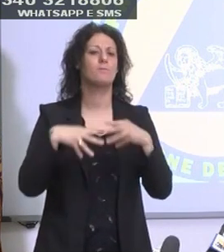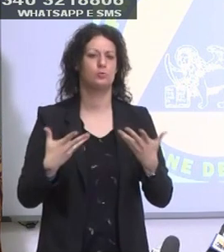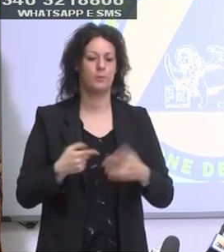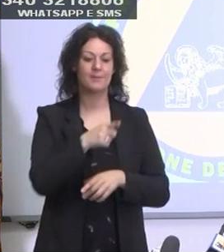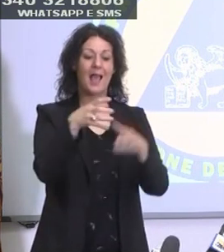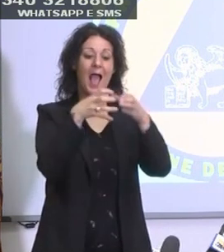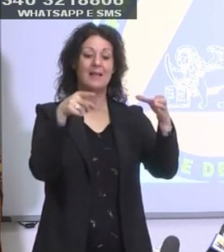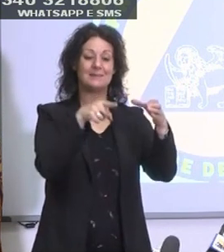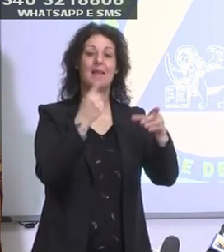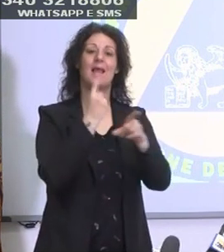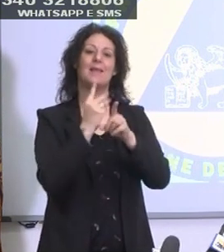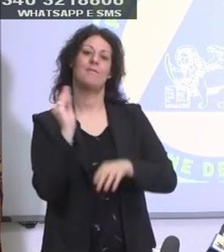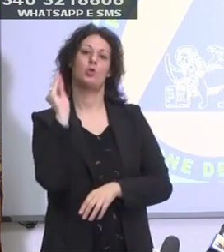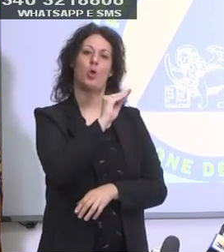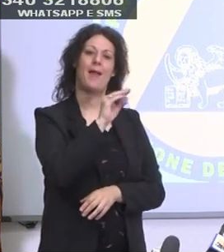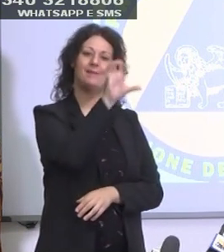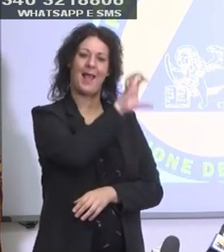portale della regione, la regione deve fare